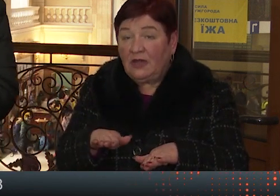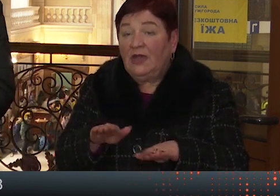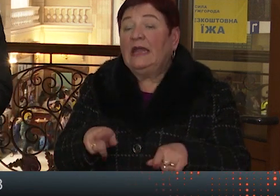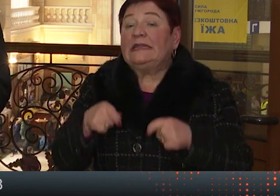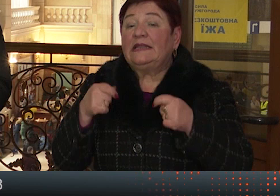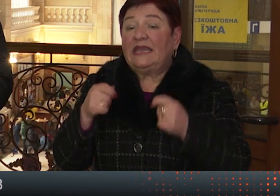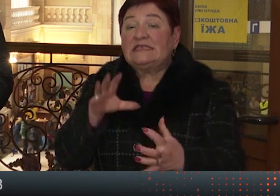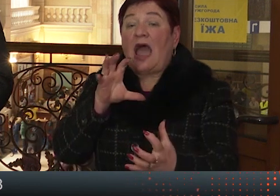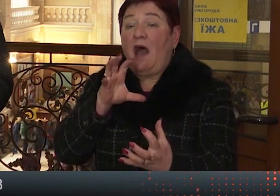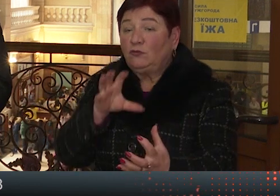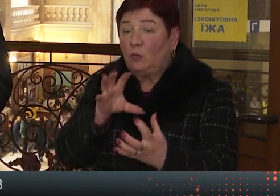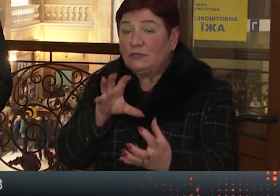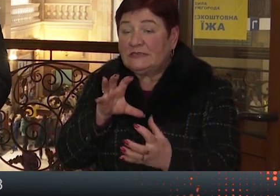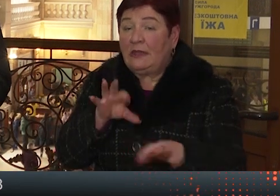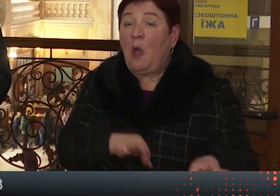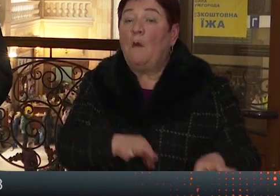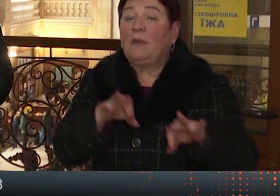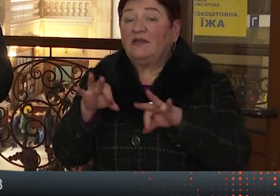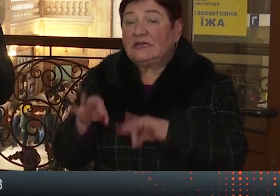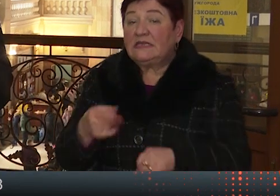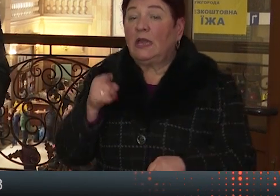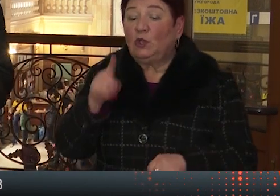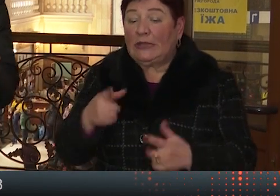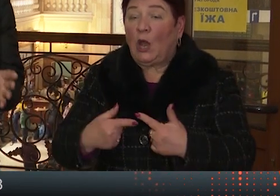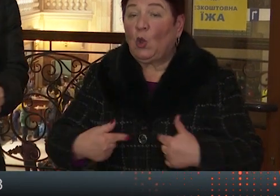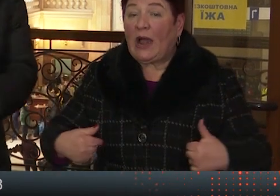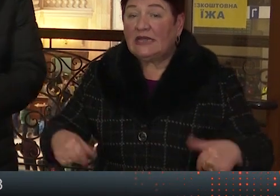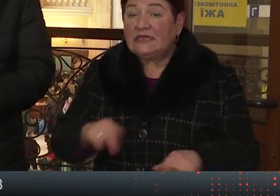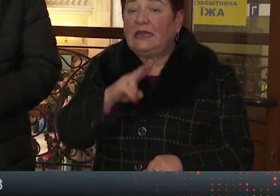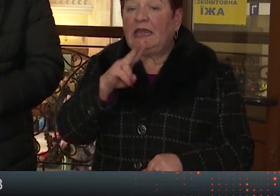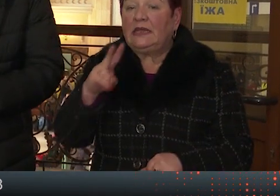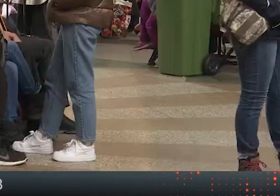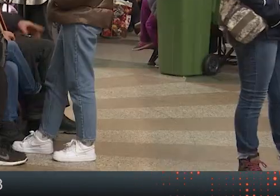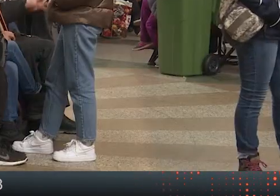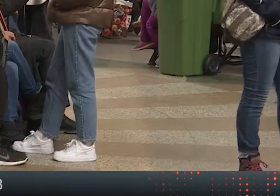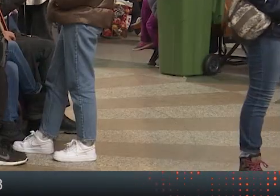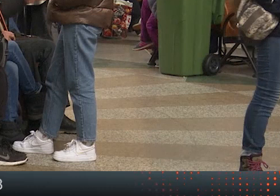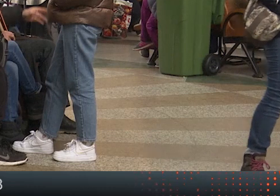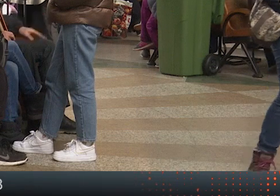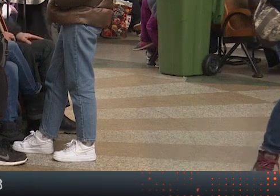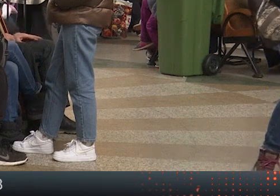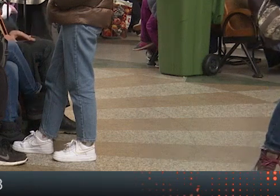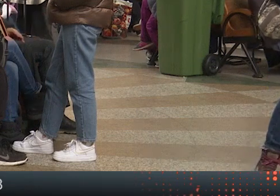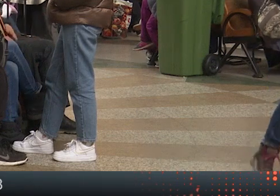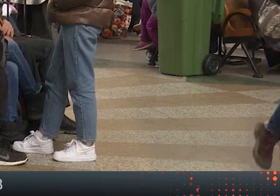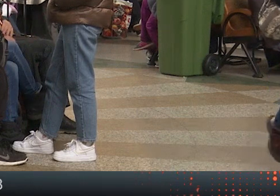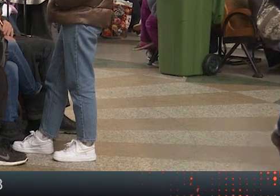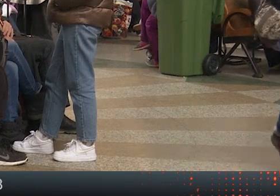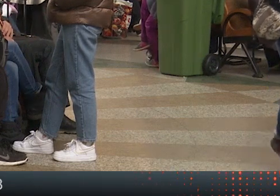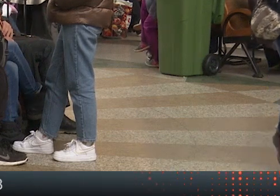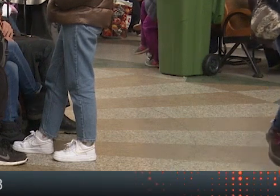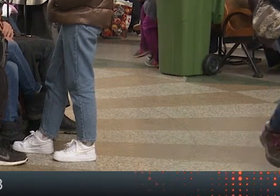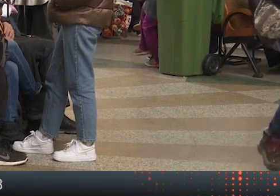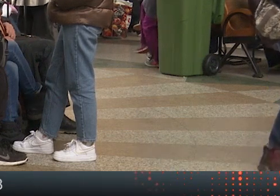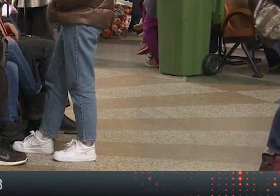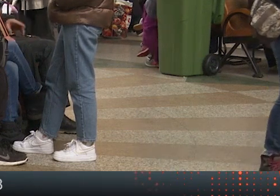тобто автобусні перевезення до тих локацій, які на Закарпатті зараз є вільні. Переселенців розселяють в ті регіони, де є місця.